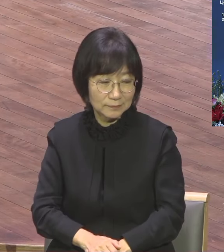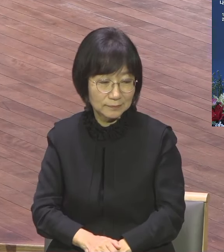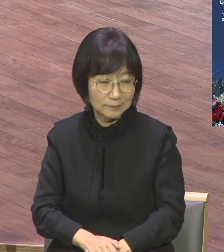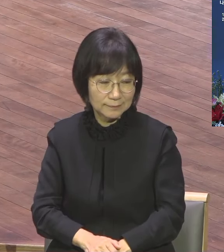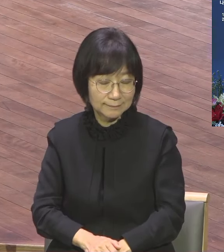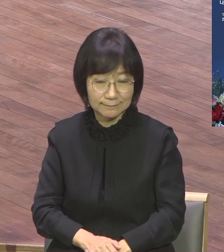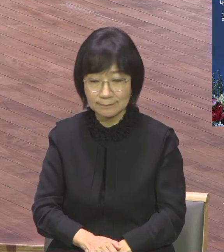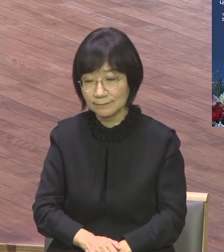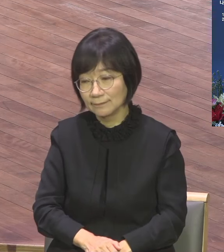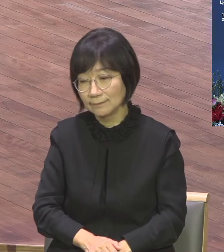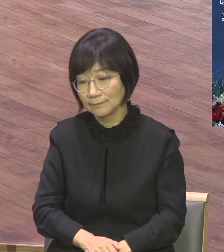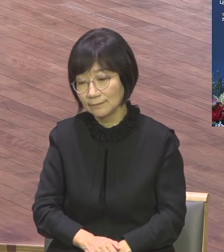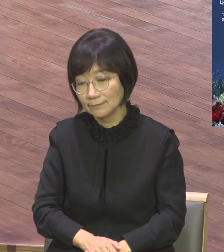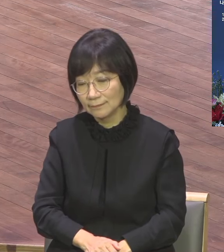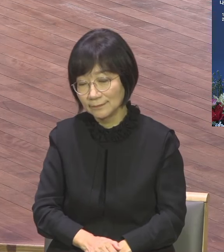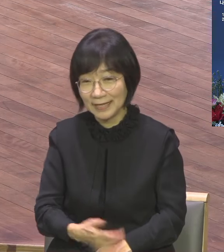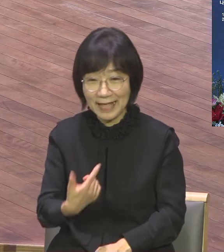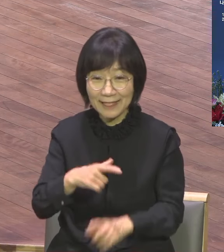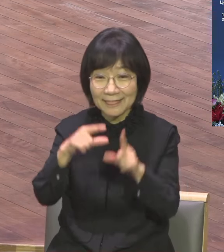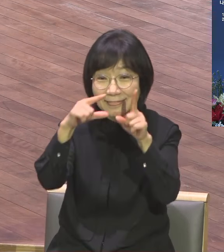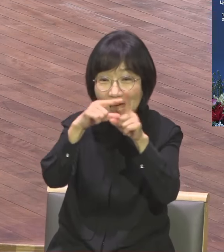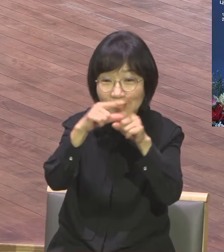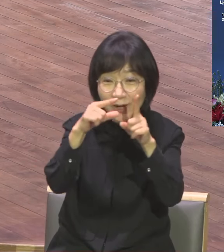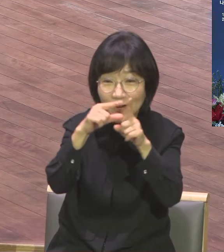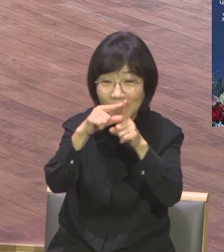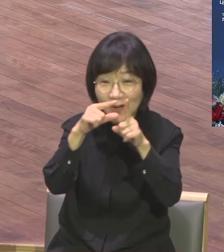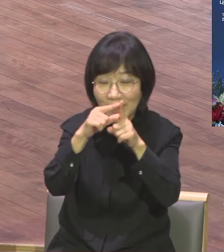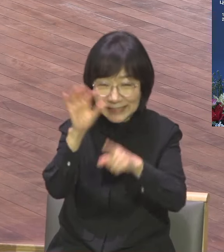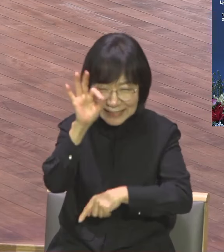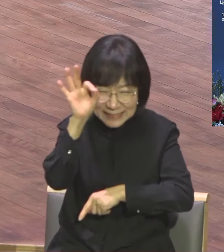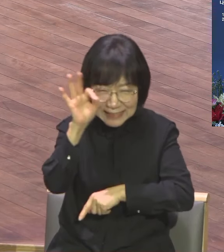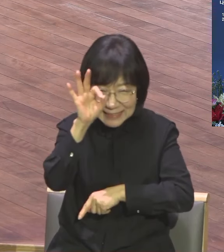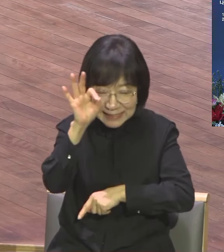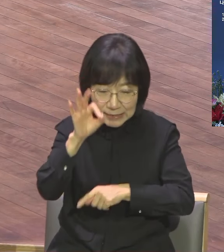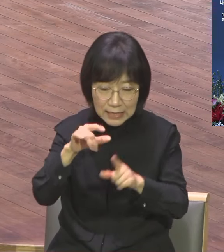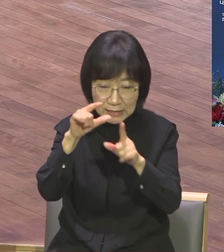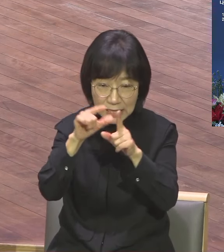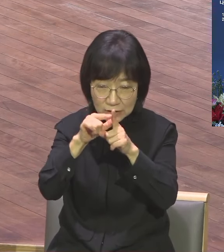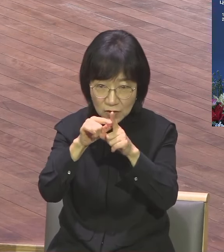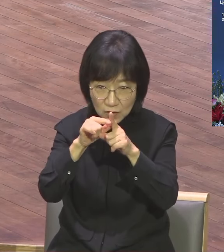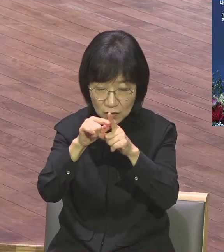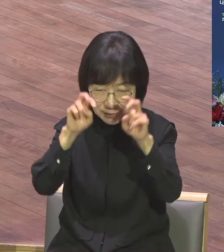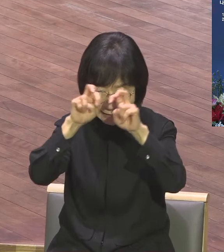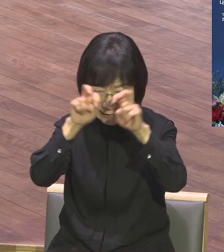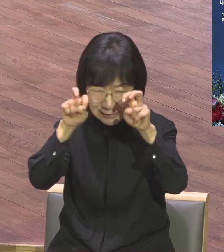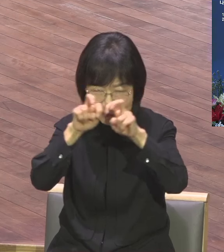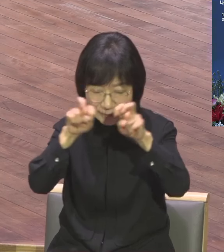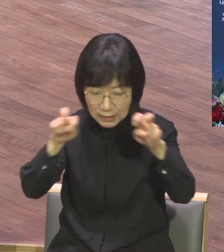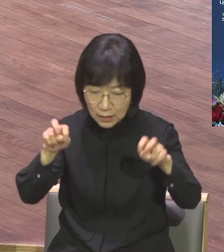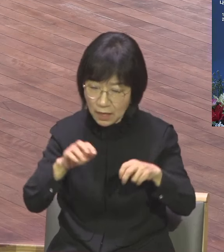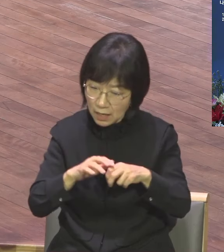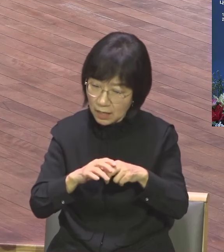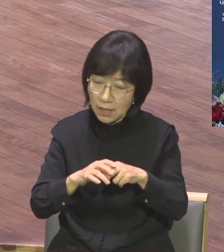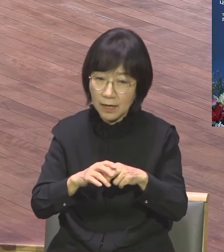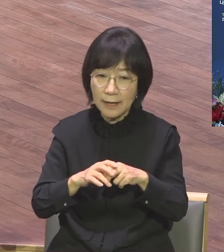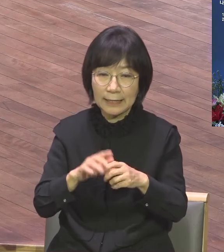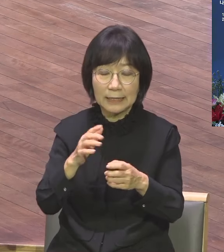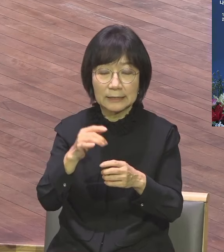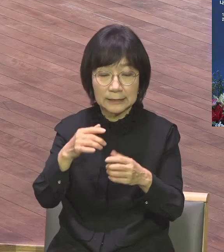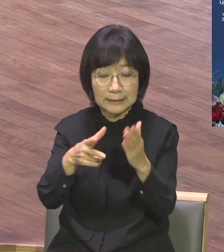조회수, 단어 조회수, 검색 양 증가 수준을 토대로 해서